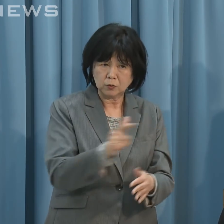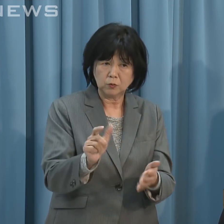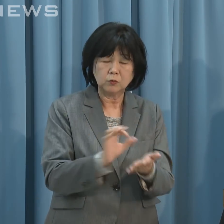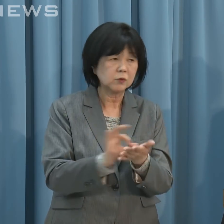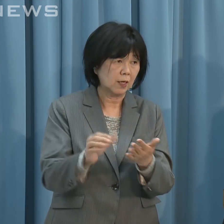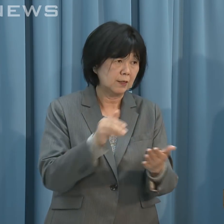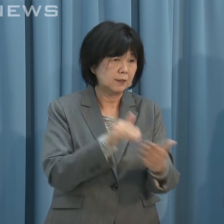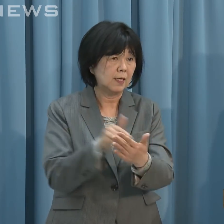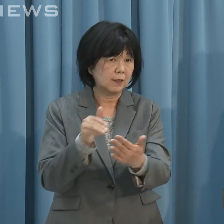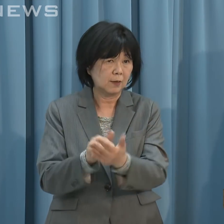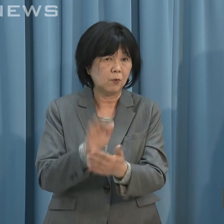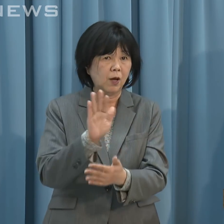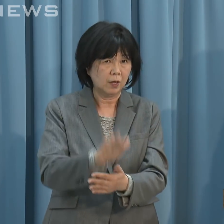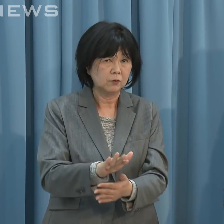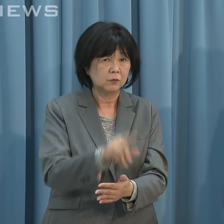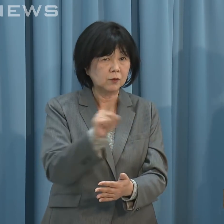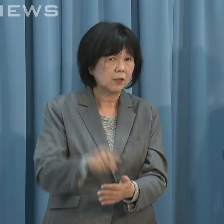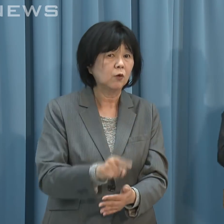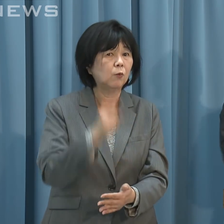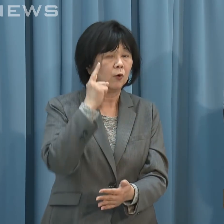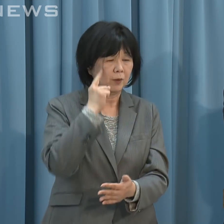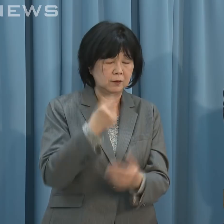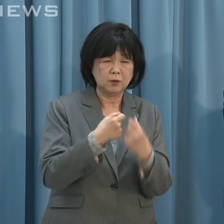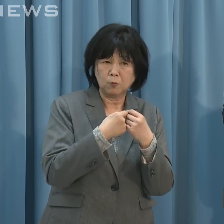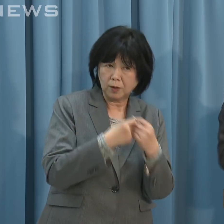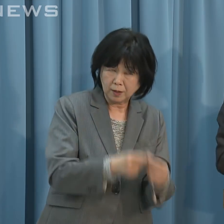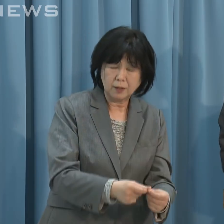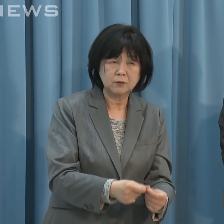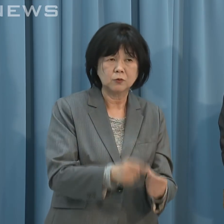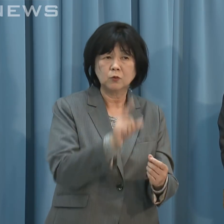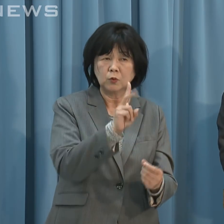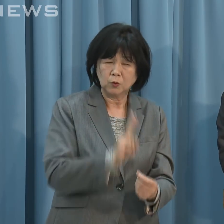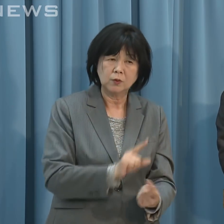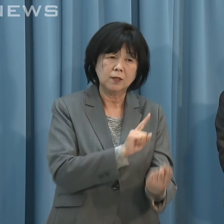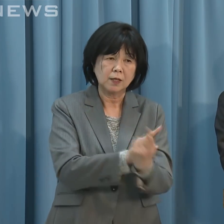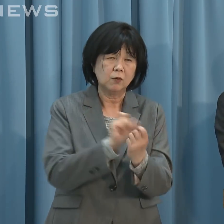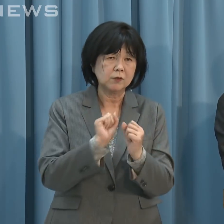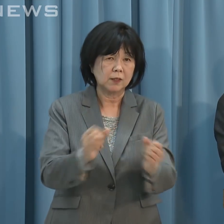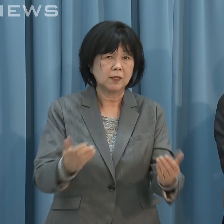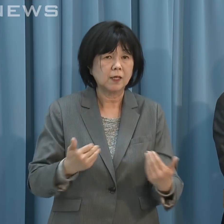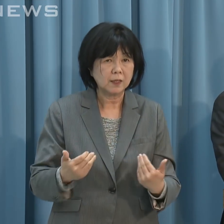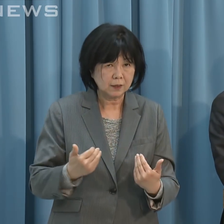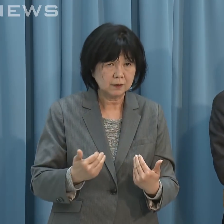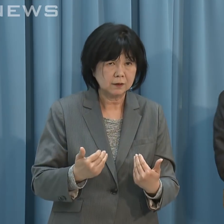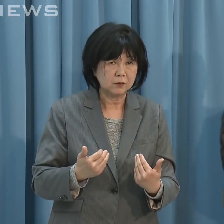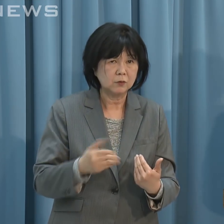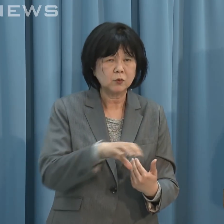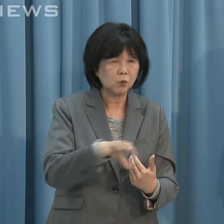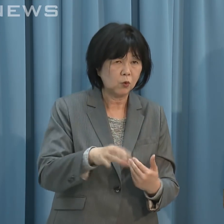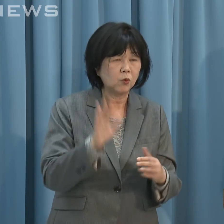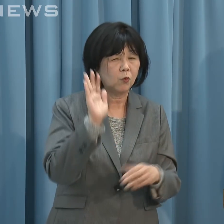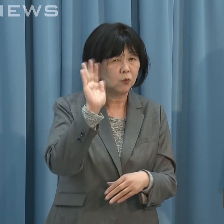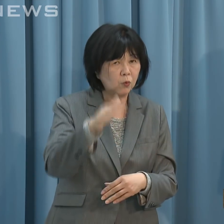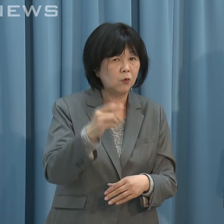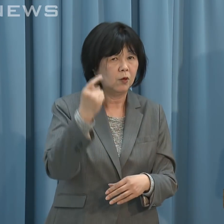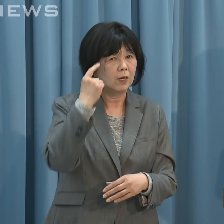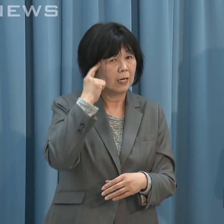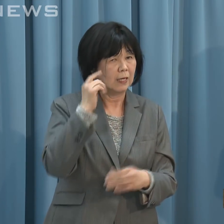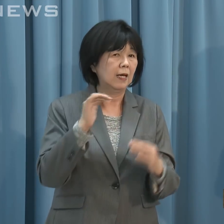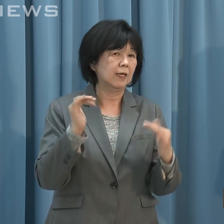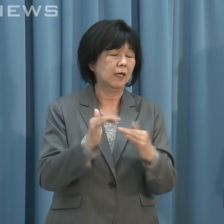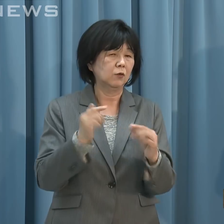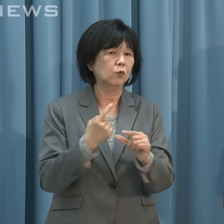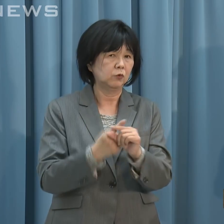ますよね、そのきめ細かくどういう対応していったらいいかというやつを検討していくということであります。